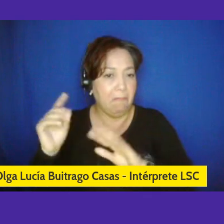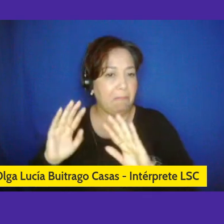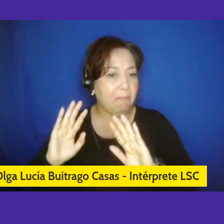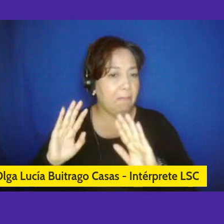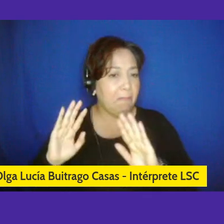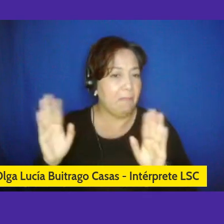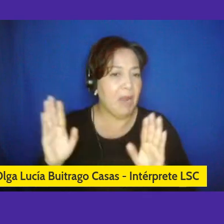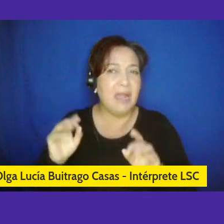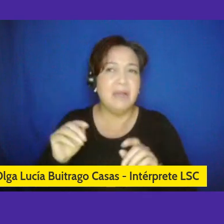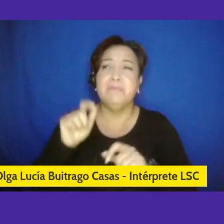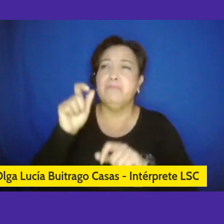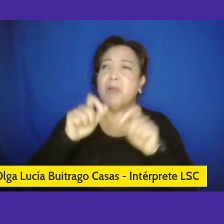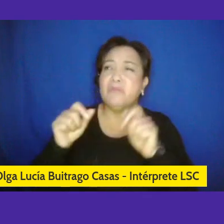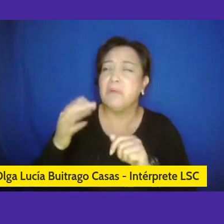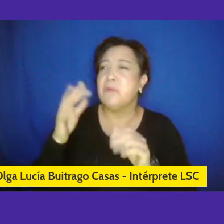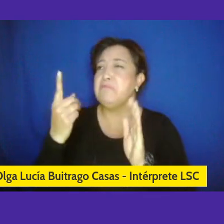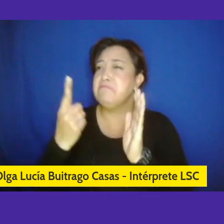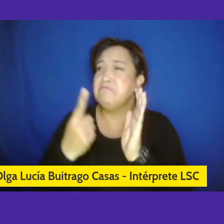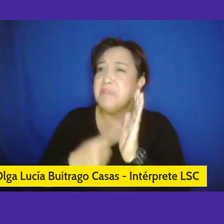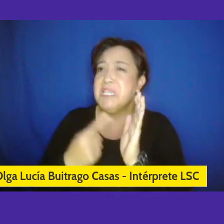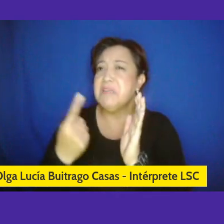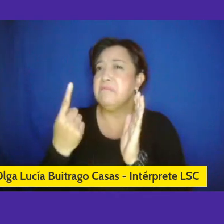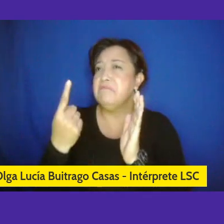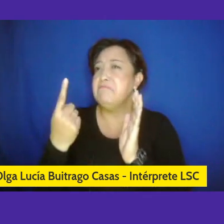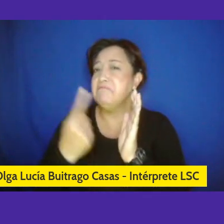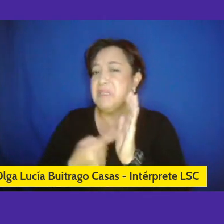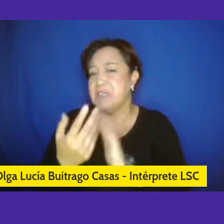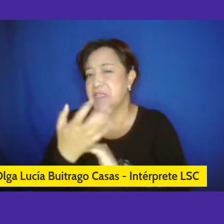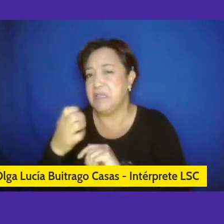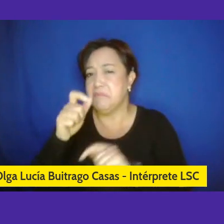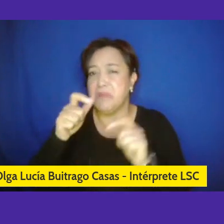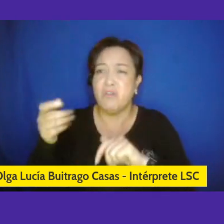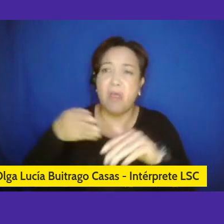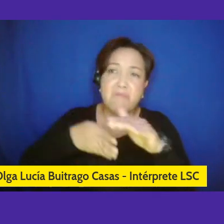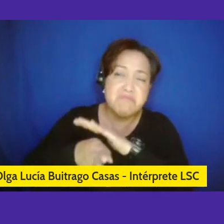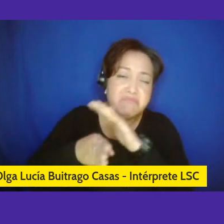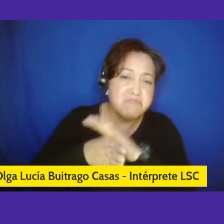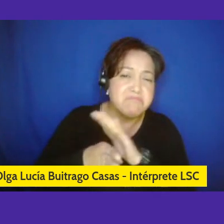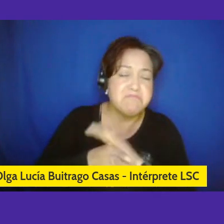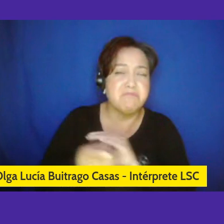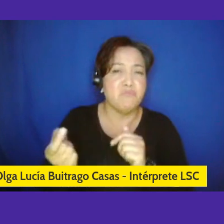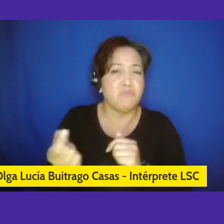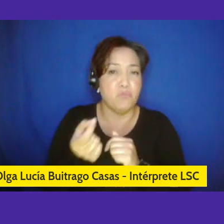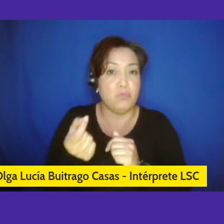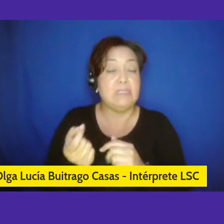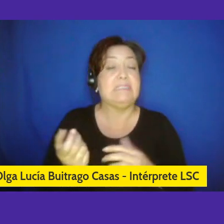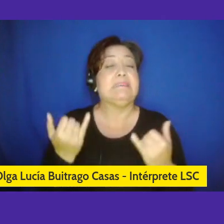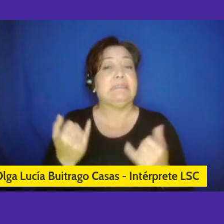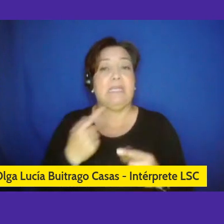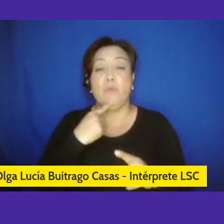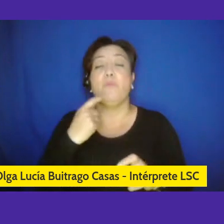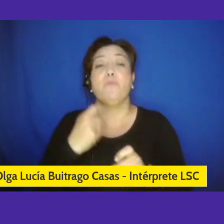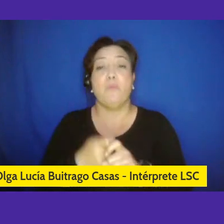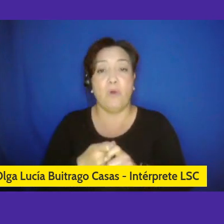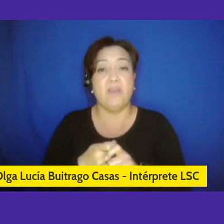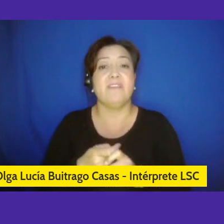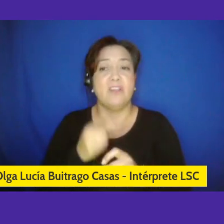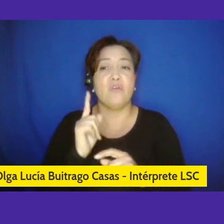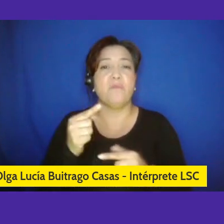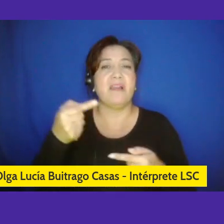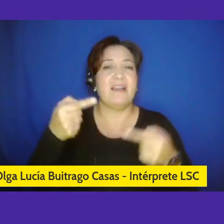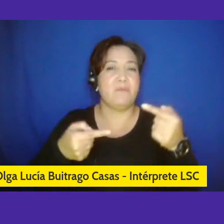espectadores, 1.500 espectadores. La verdad que está muy difícil por la competencia que hay de